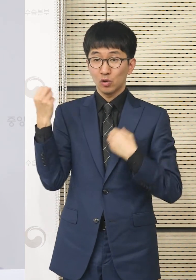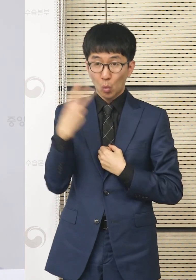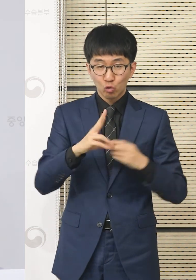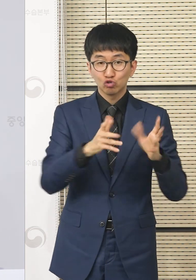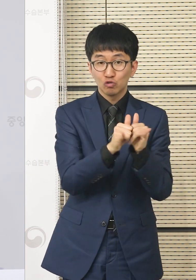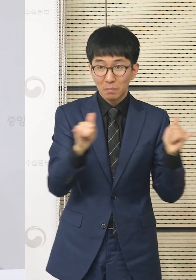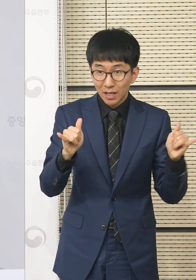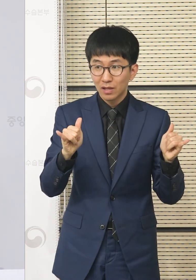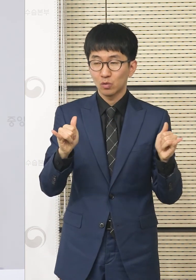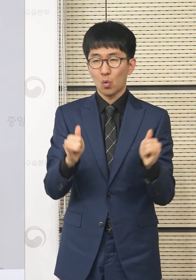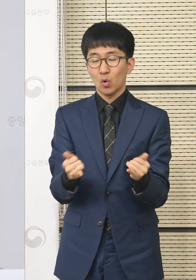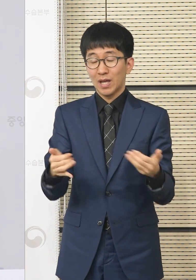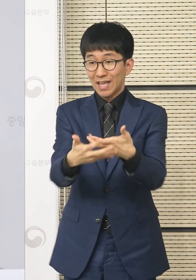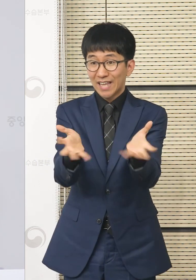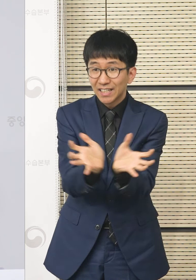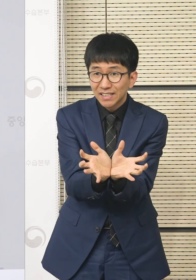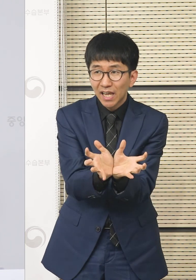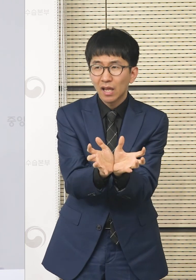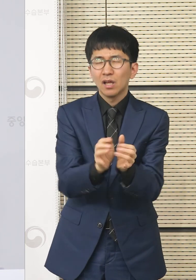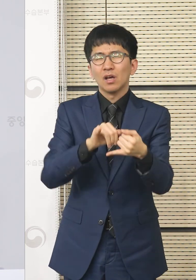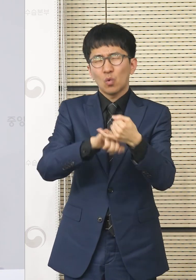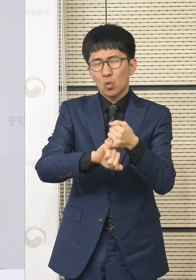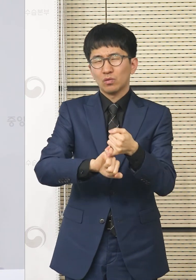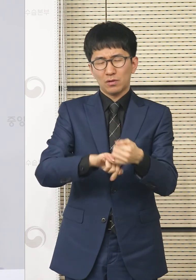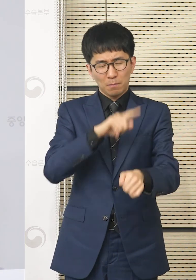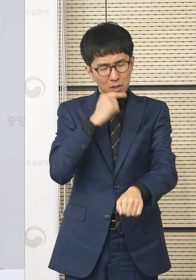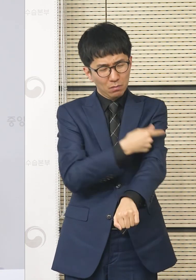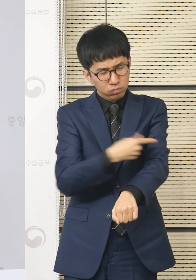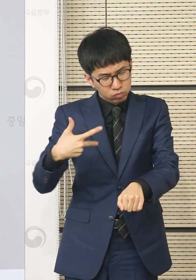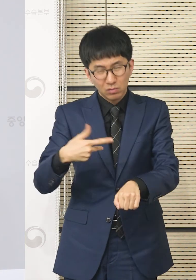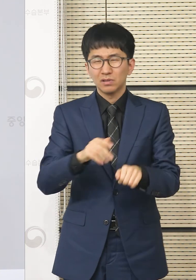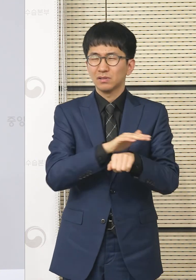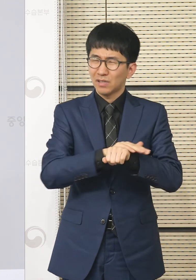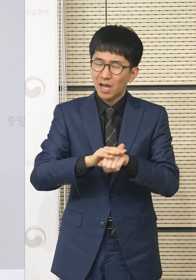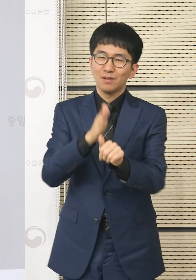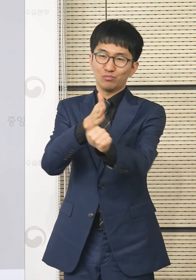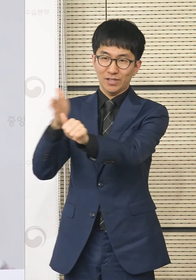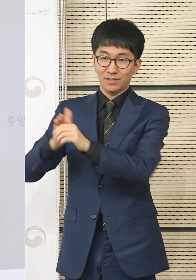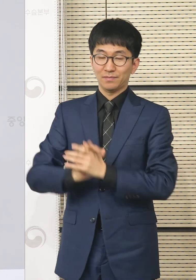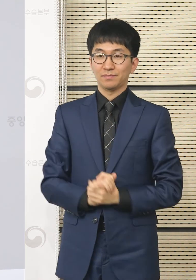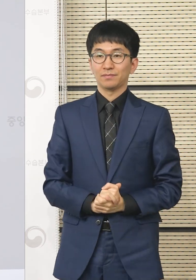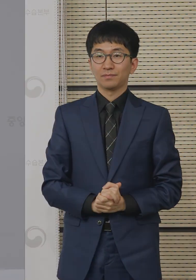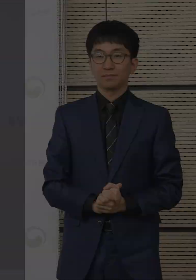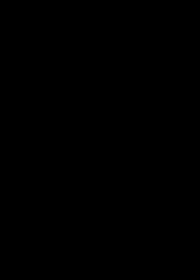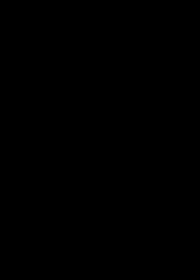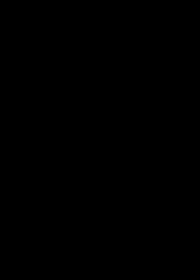국민 여러분들께서 헌혈에 적극 동참하여 주실 것을 부탁드립니다.